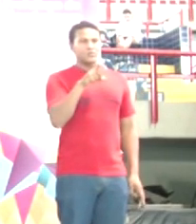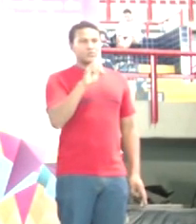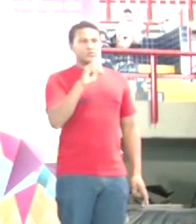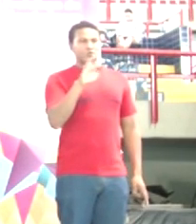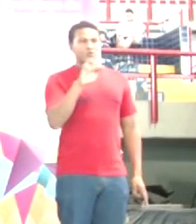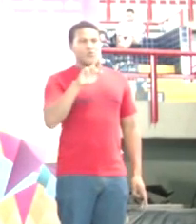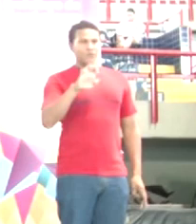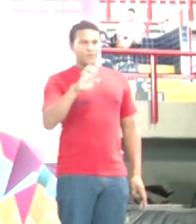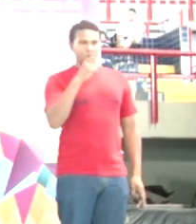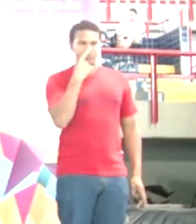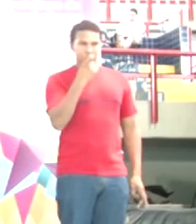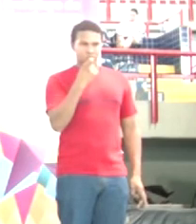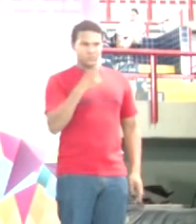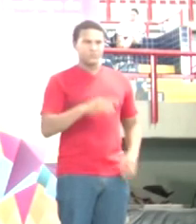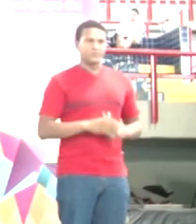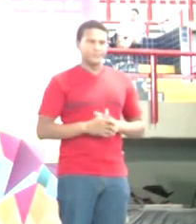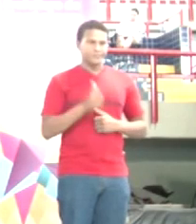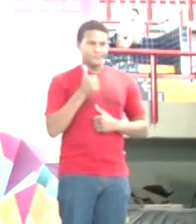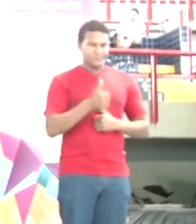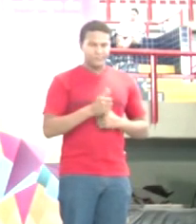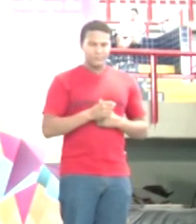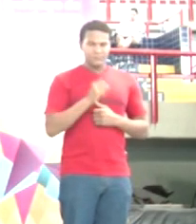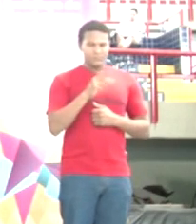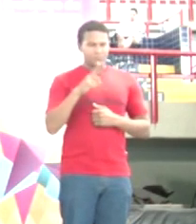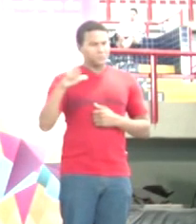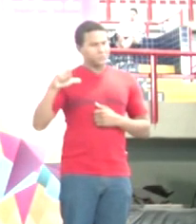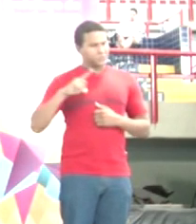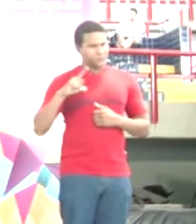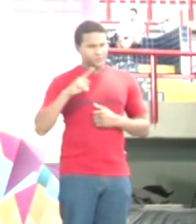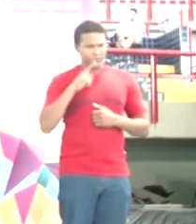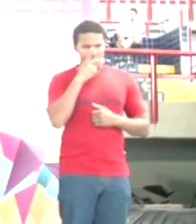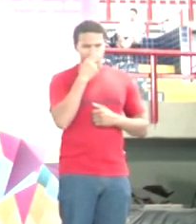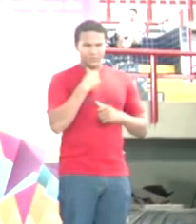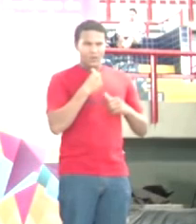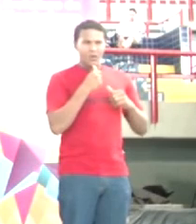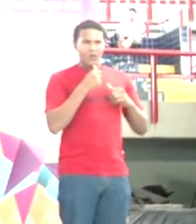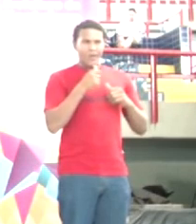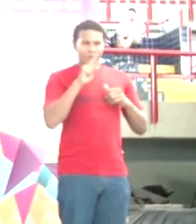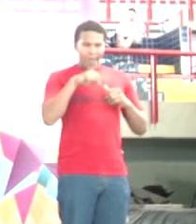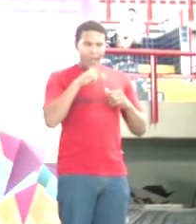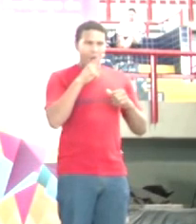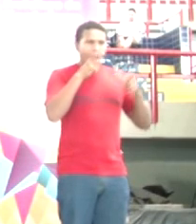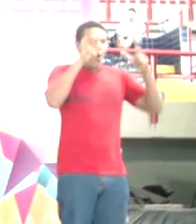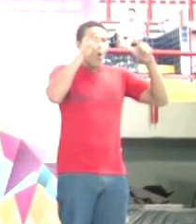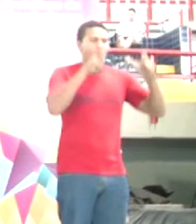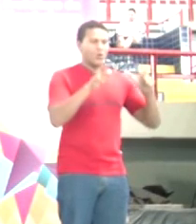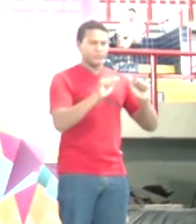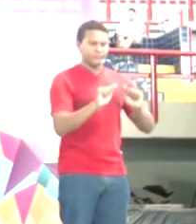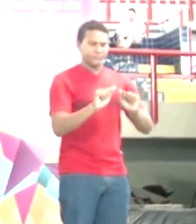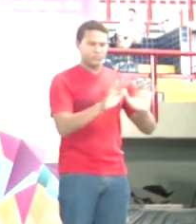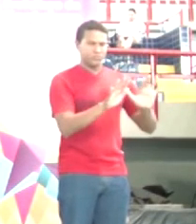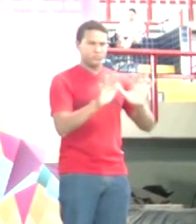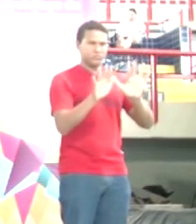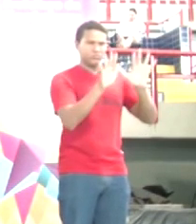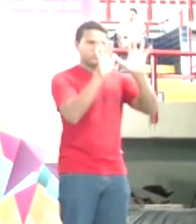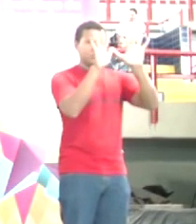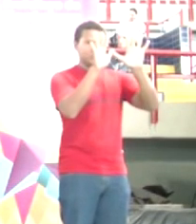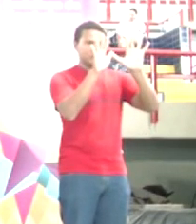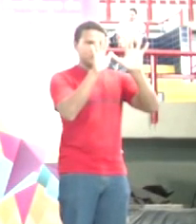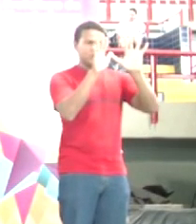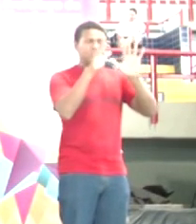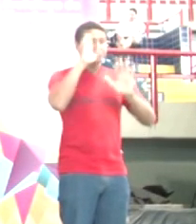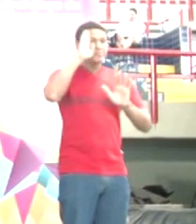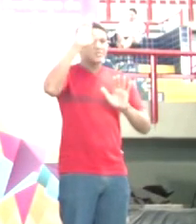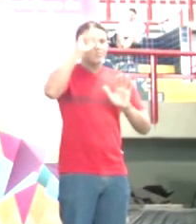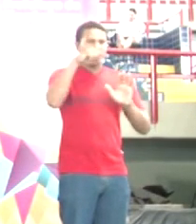Grandes fontes de emissão do gás dióxido de enxofre são as indústrias de extração